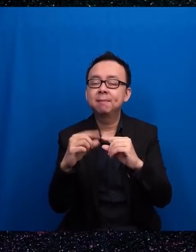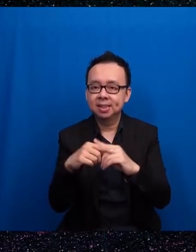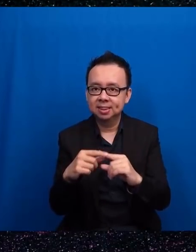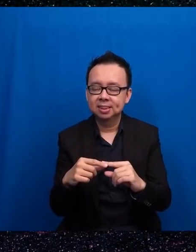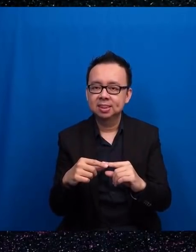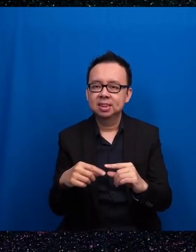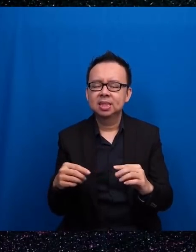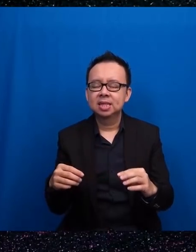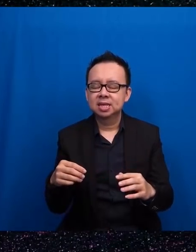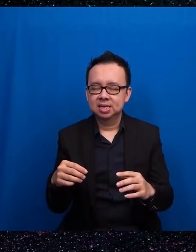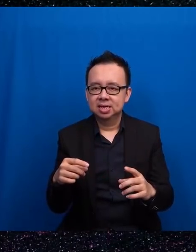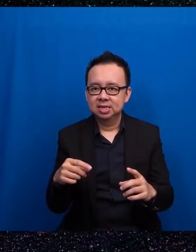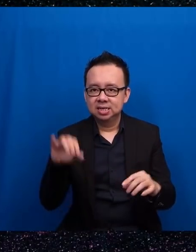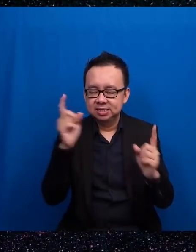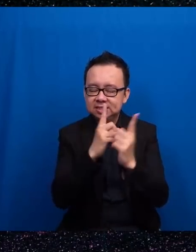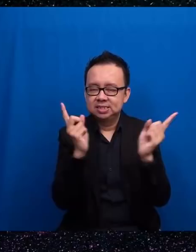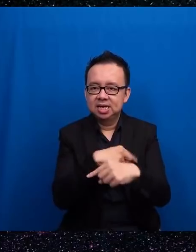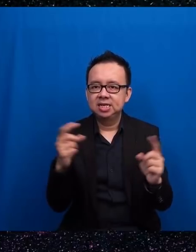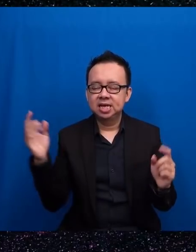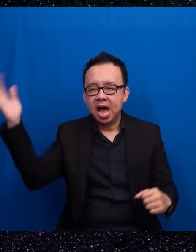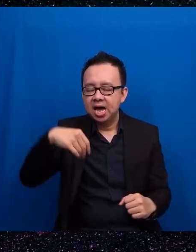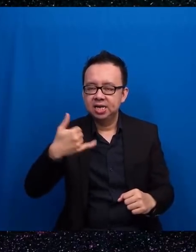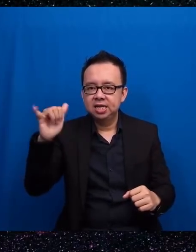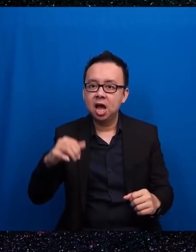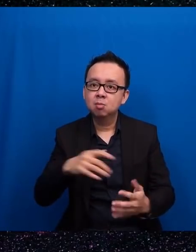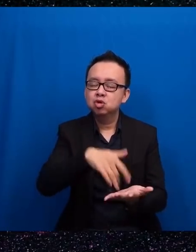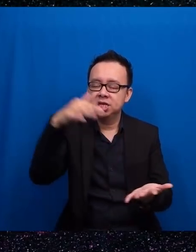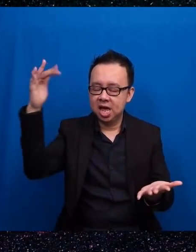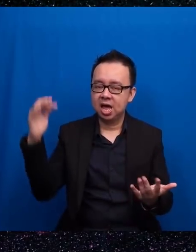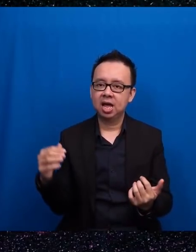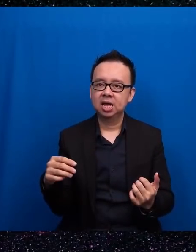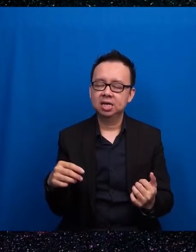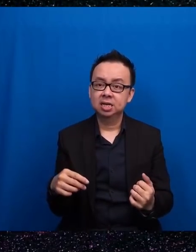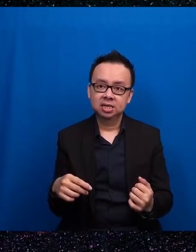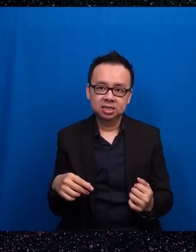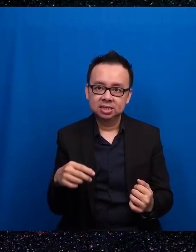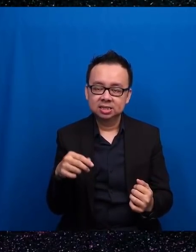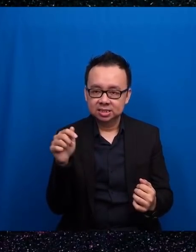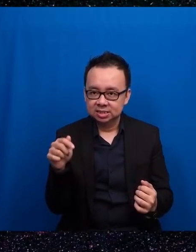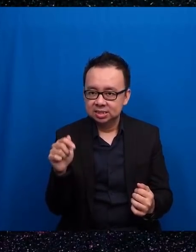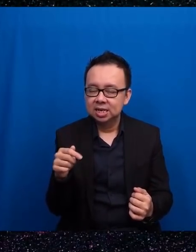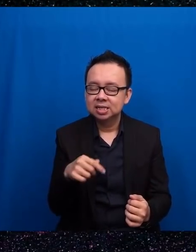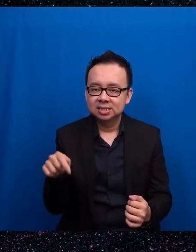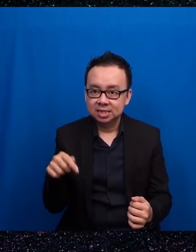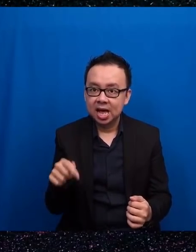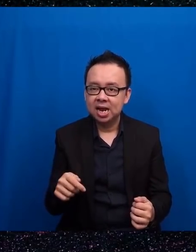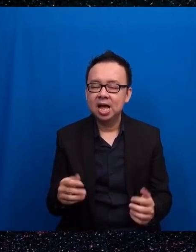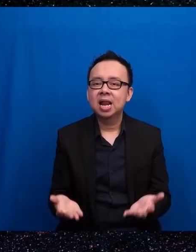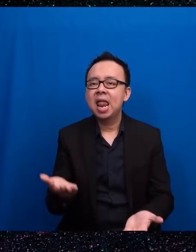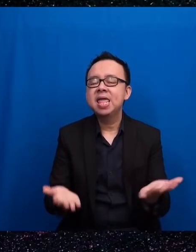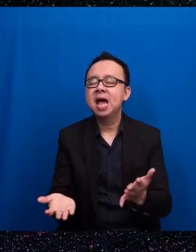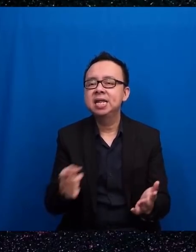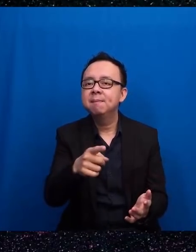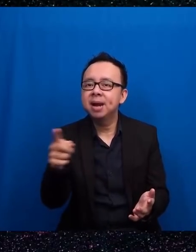Layani mereka. Coba pikirkan selama dulu kita masih sibuk begitu, sekalipun sekarang masih bekerja, tapi kan berkurang kan,